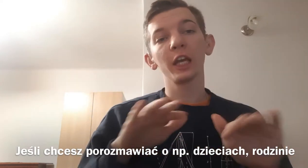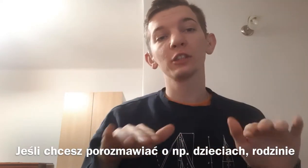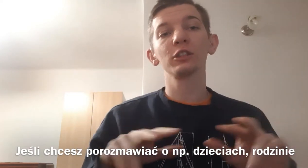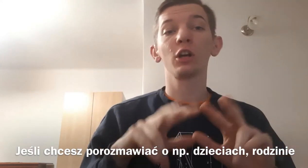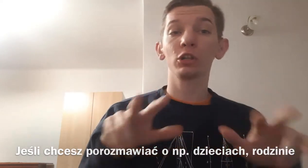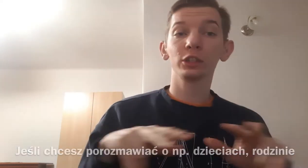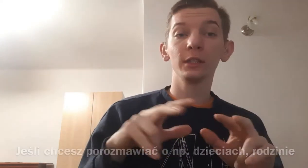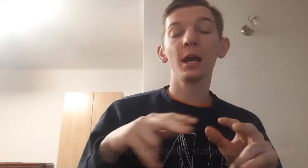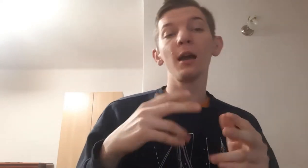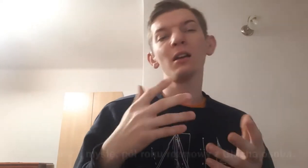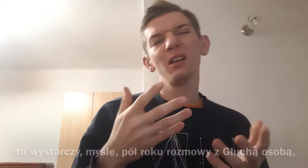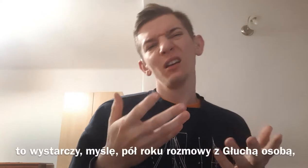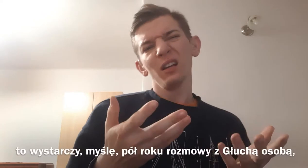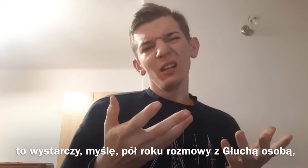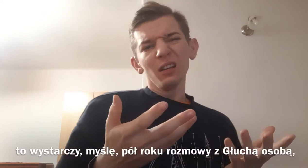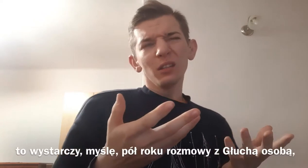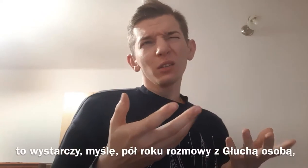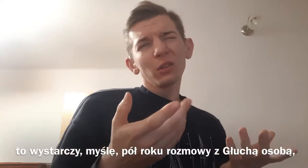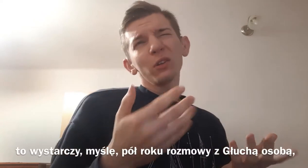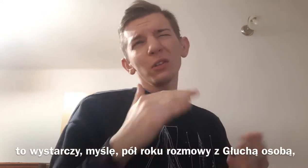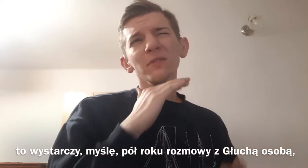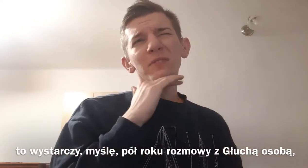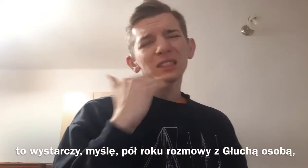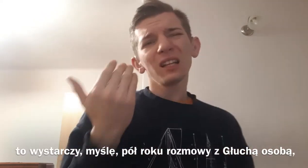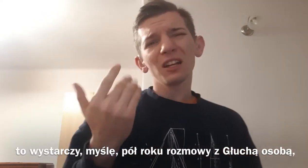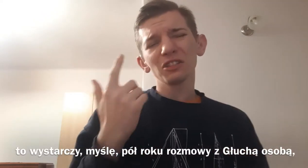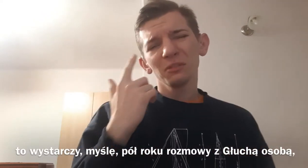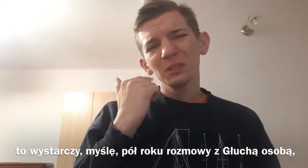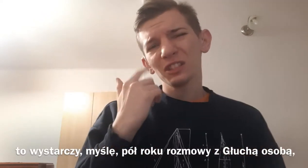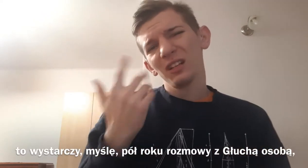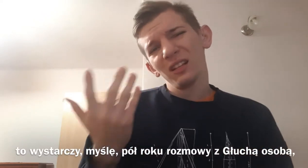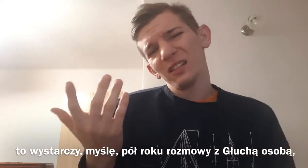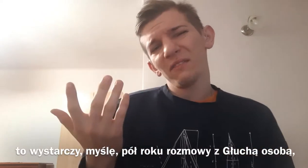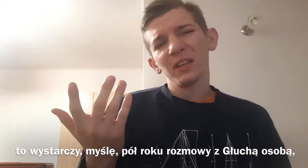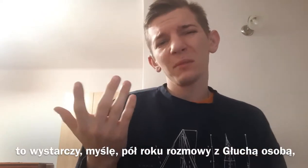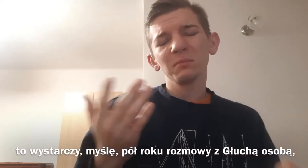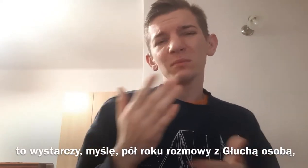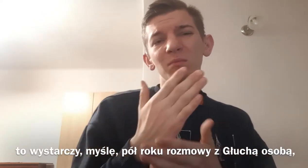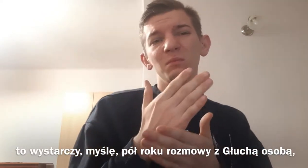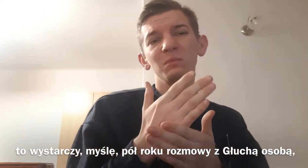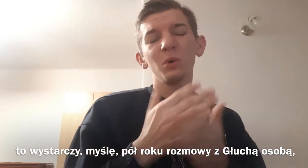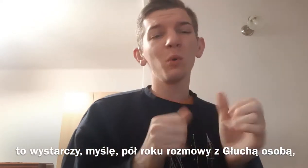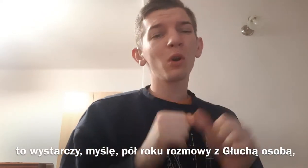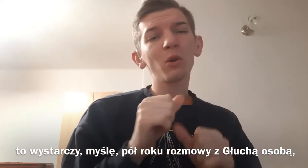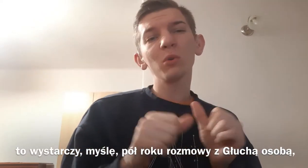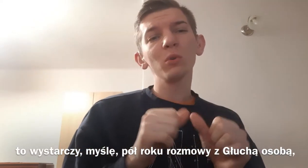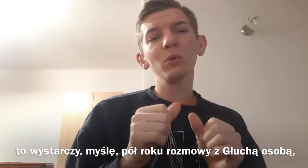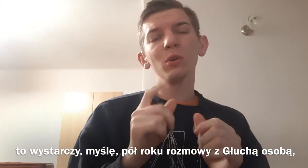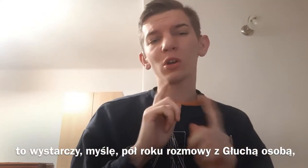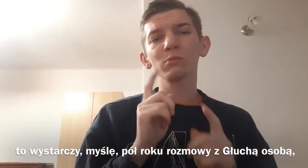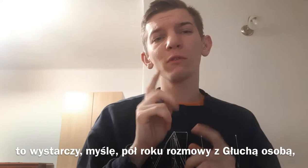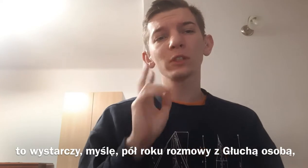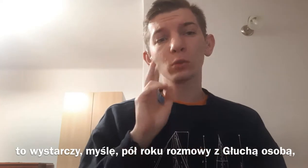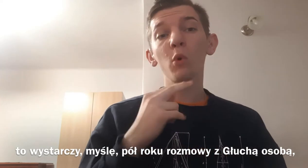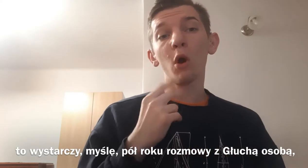dzieci, rodzina, no to wystarczy, myślę, nie wiem, pół roku rozmowy z głuchą